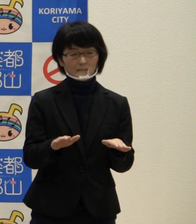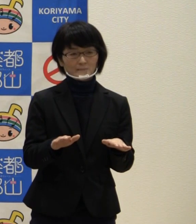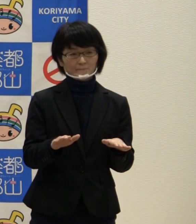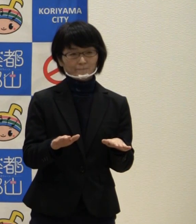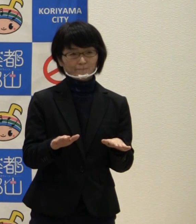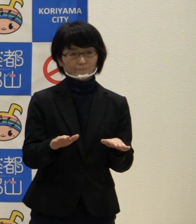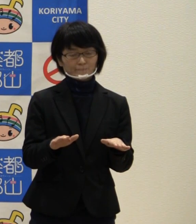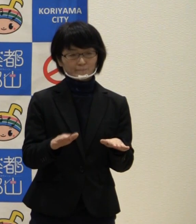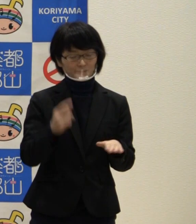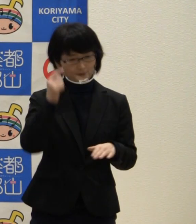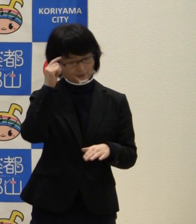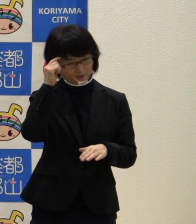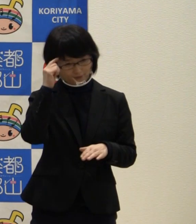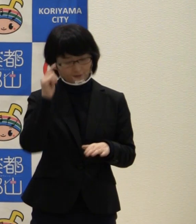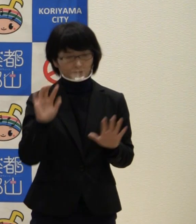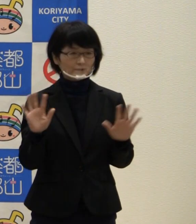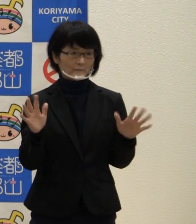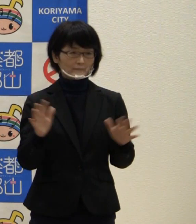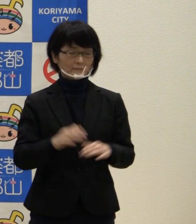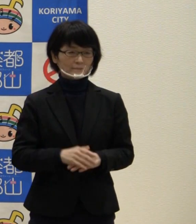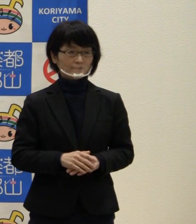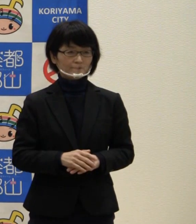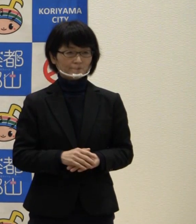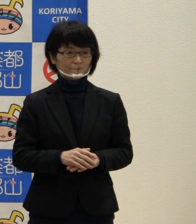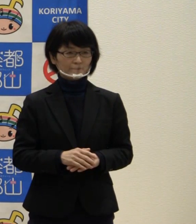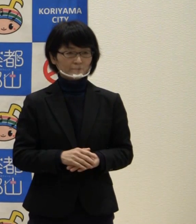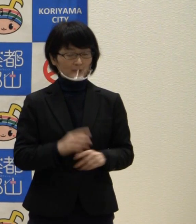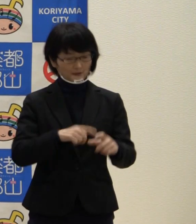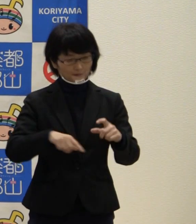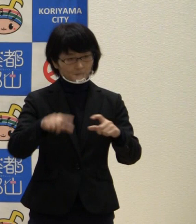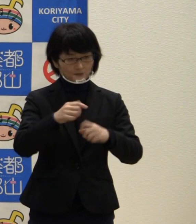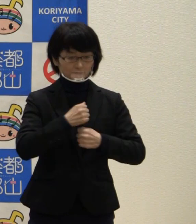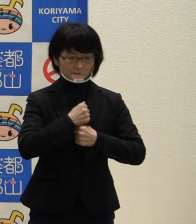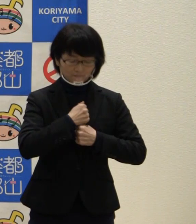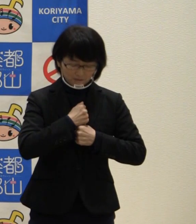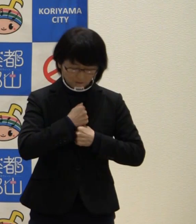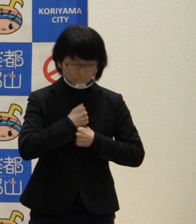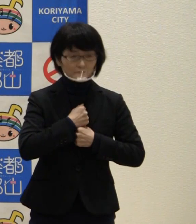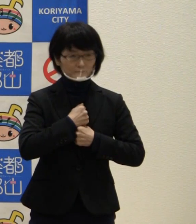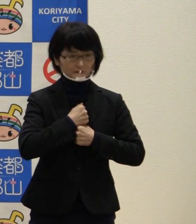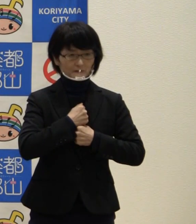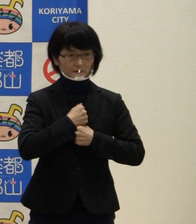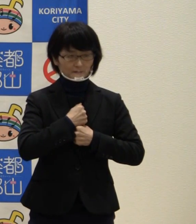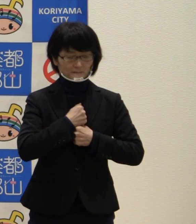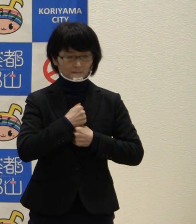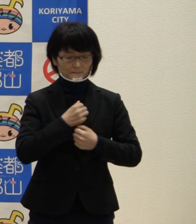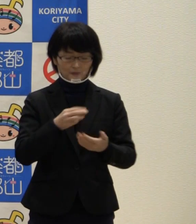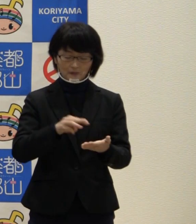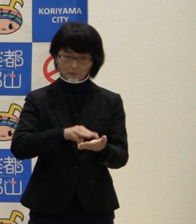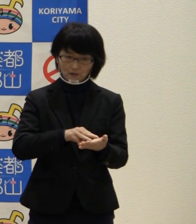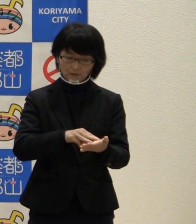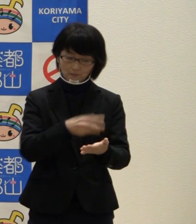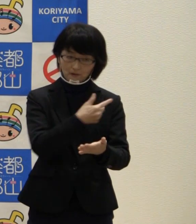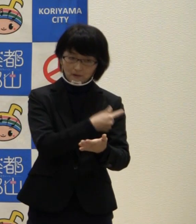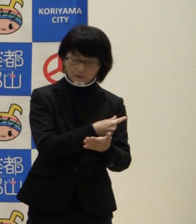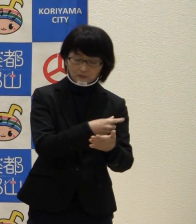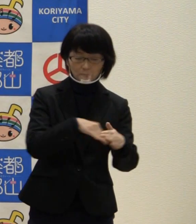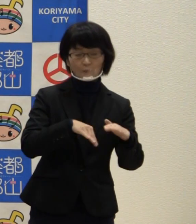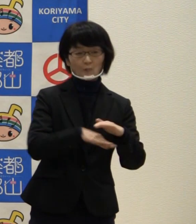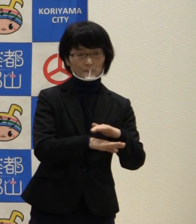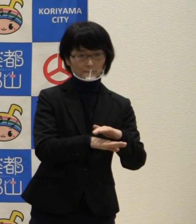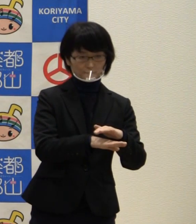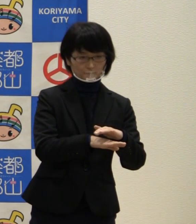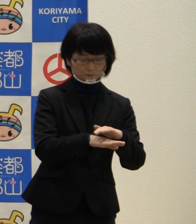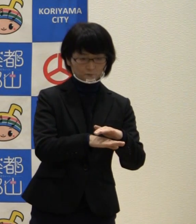想定してないんですけれども、さらにですね、注意深く、このワクチンの負担でございますとかです